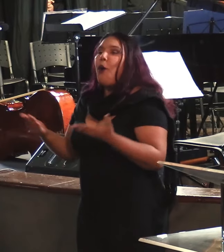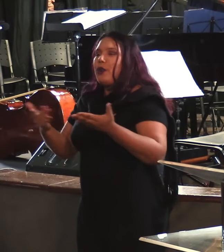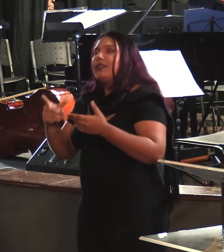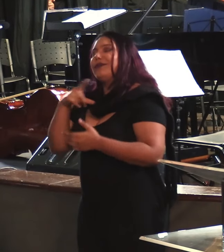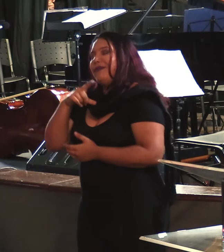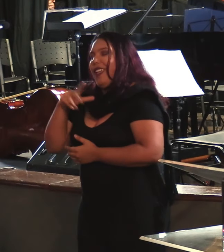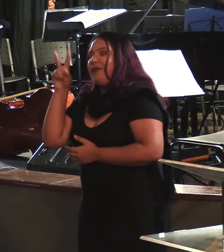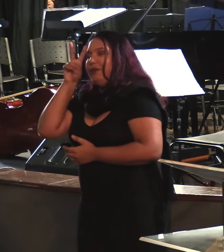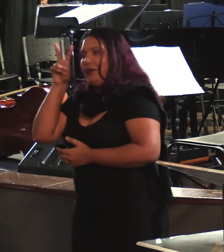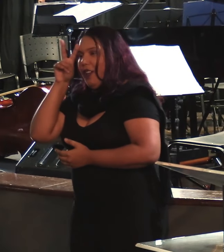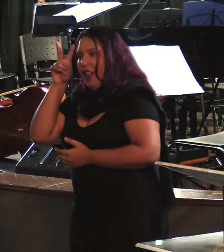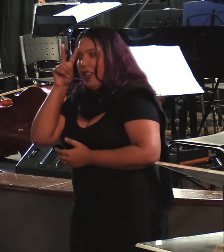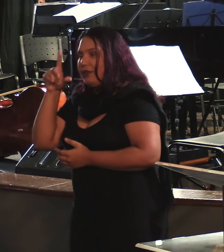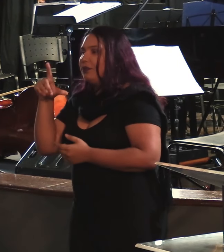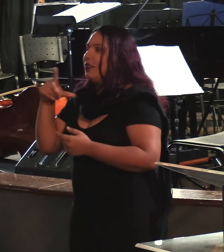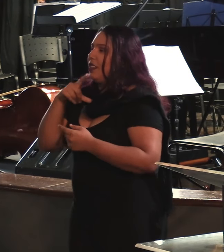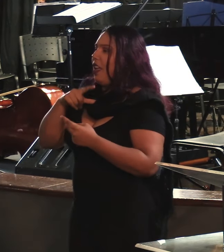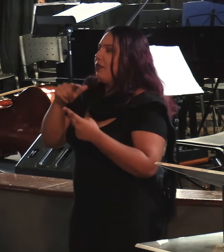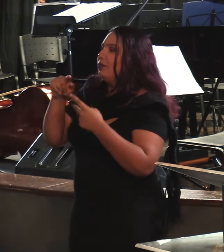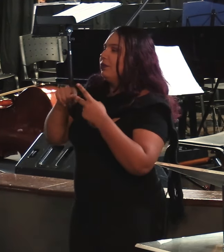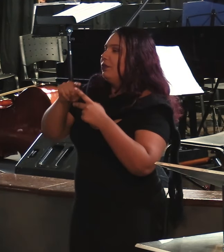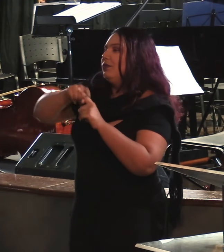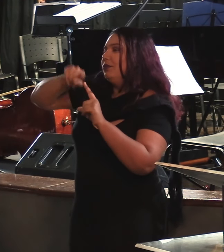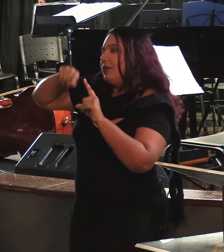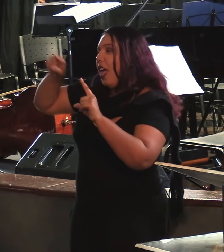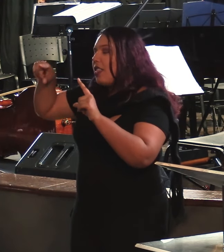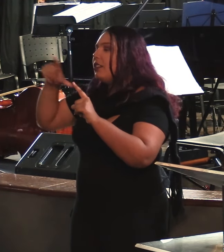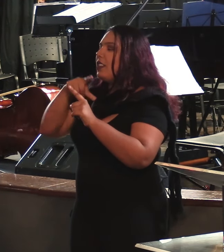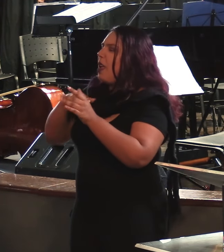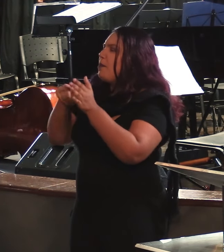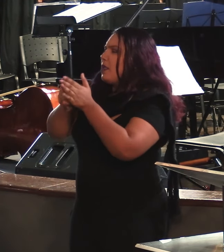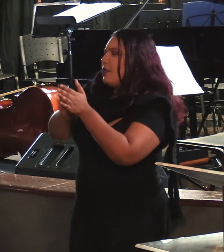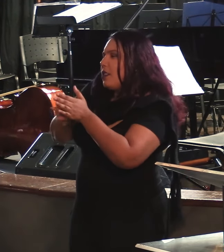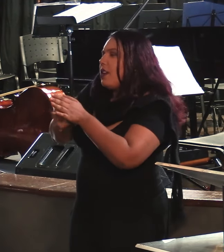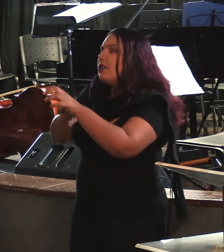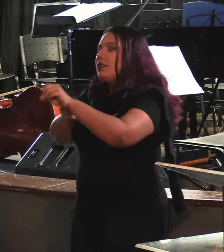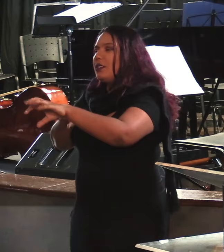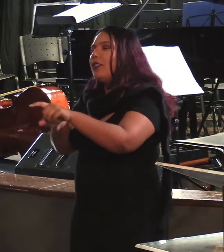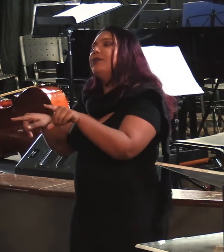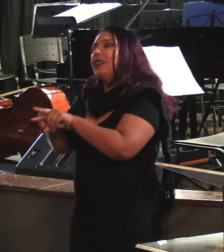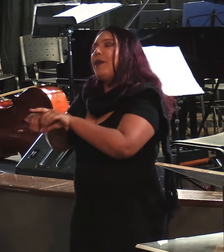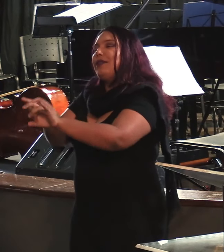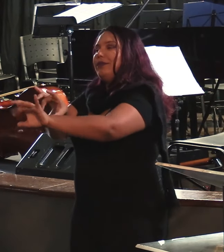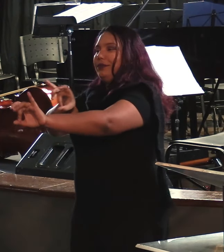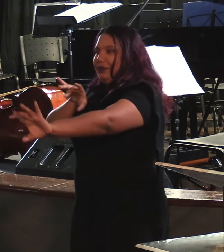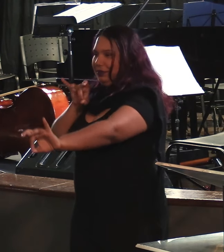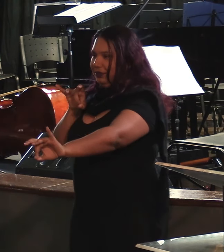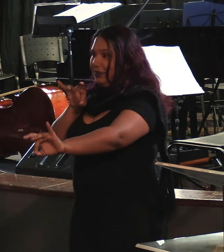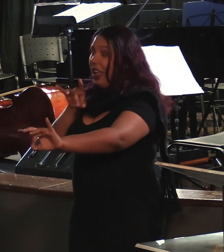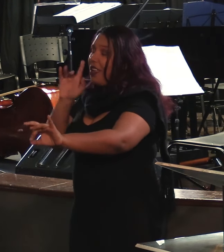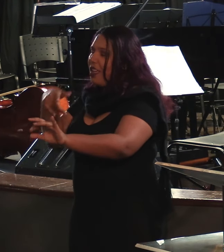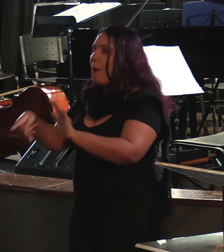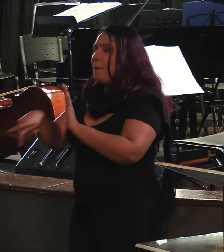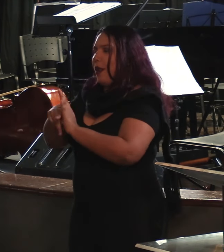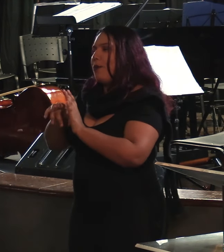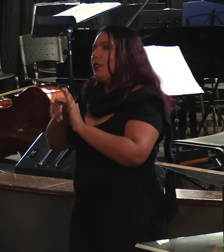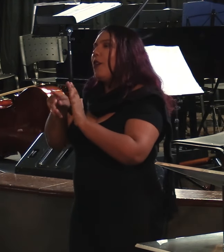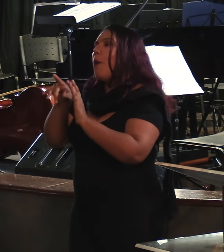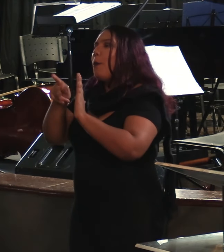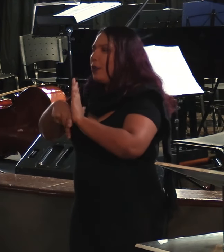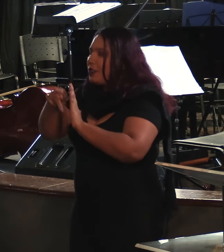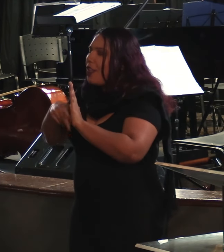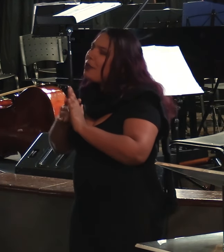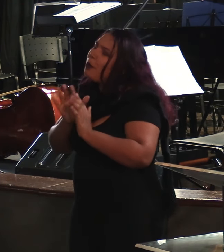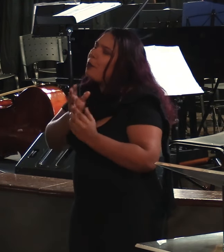história, nós temos indicadores, nós temos pesquisa, ensino e temos extensão. E é através da extensão que nós